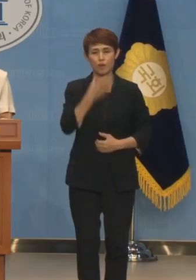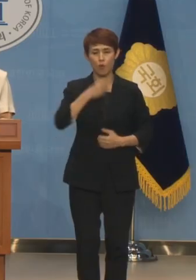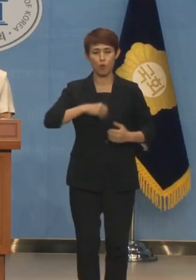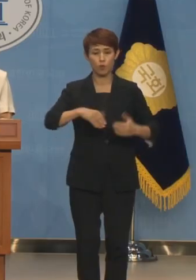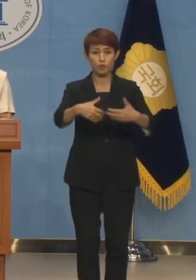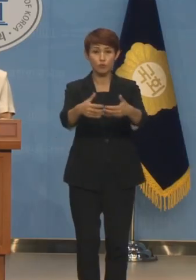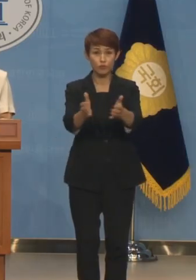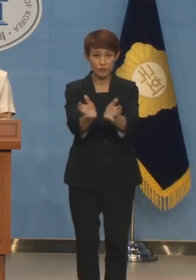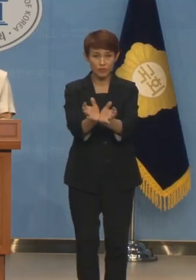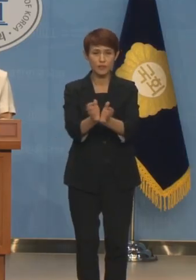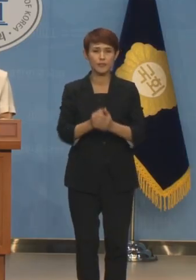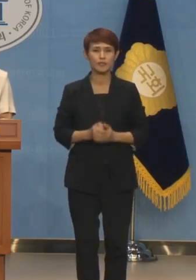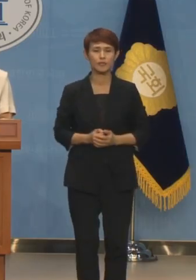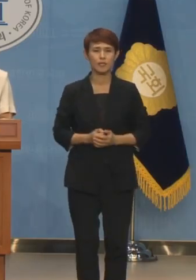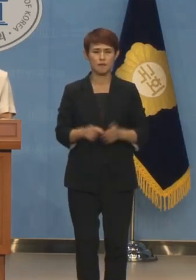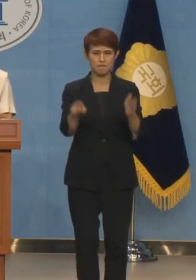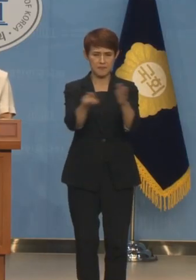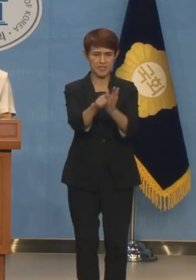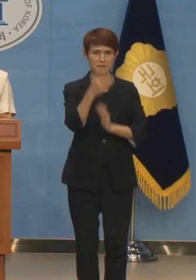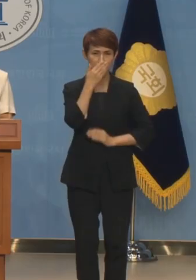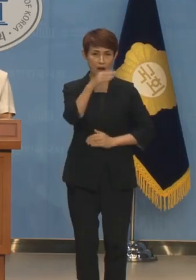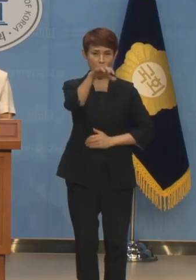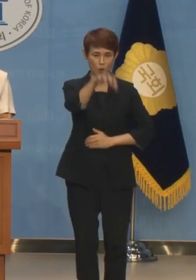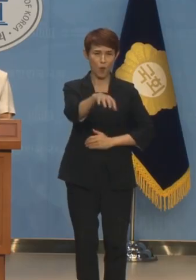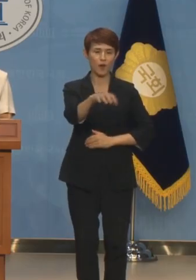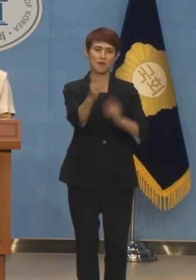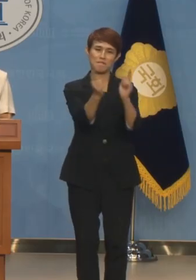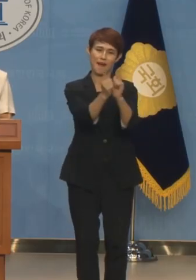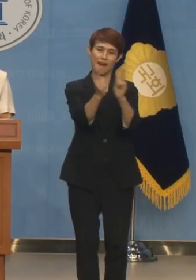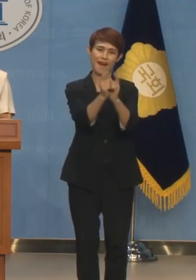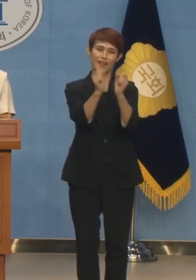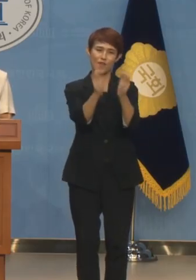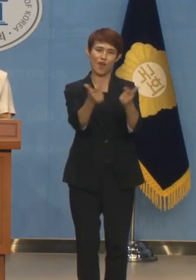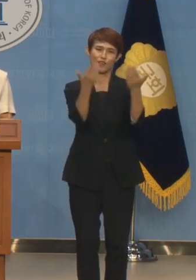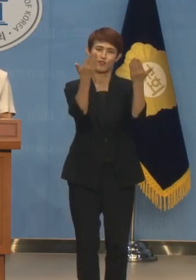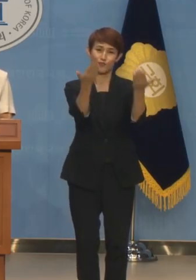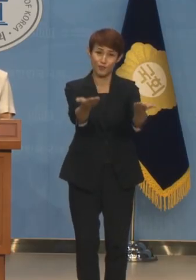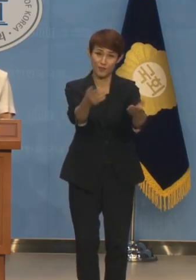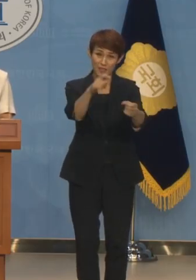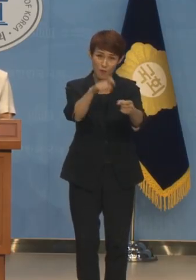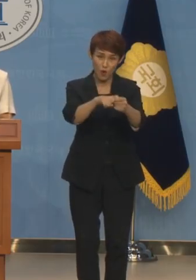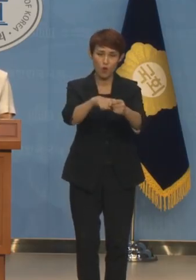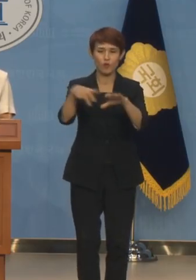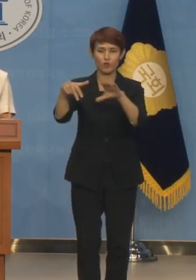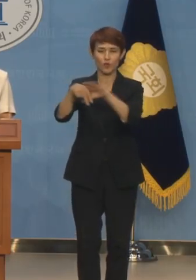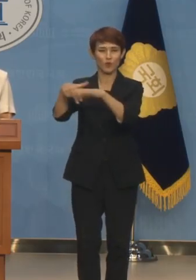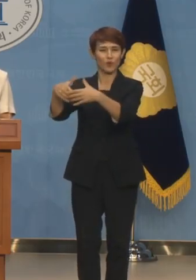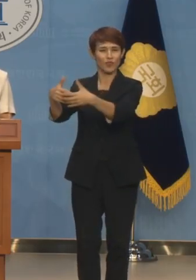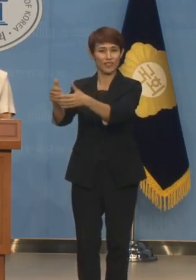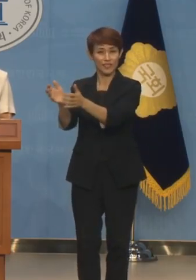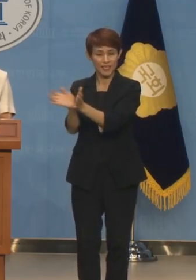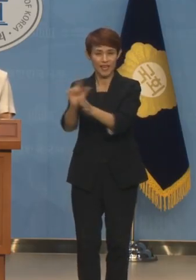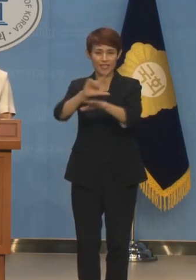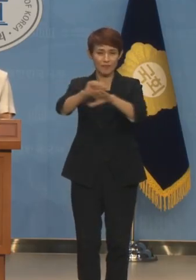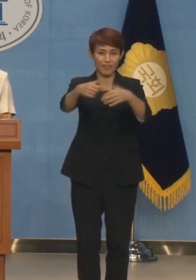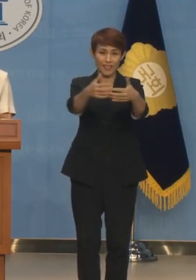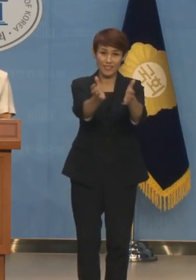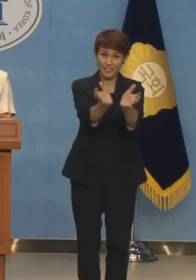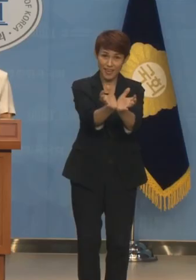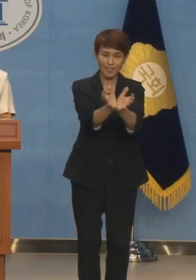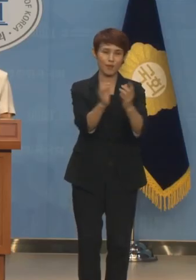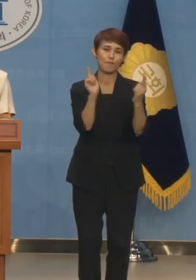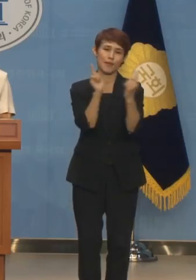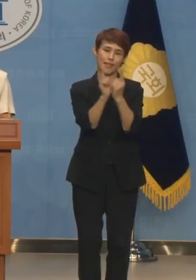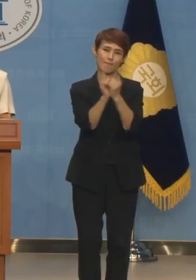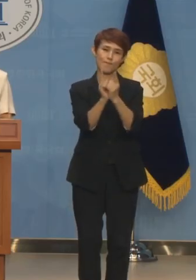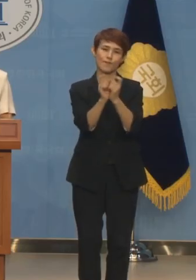보건복지부는 신뢰성이 있는 기관에서 다양한 만남의 기회를 확대하기 위해 종교단체나 지방자치단체를 통한 만남의